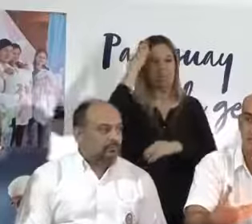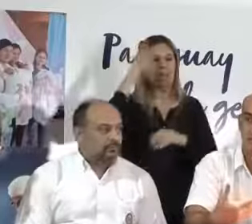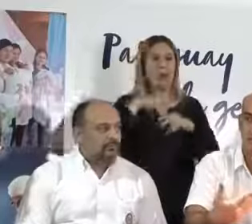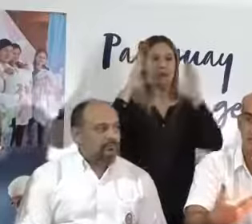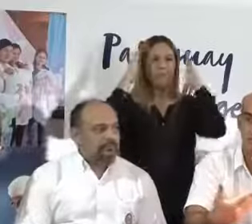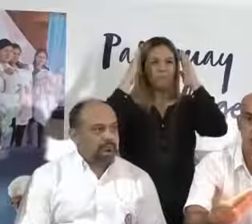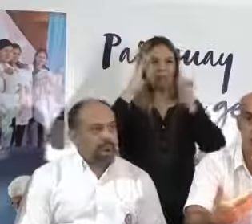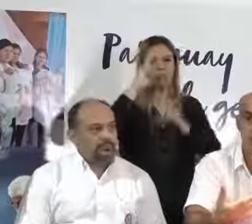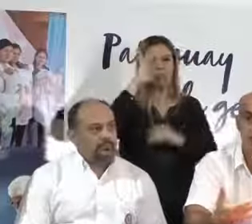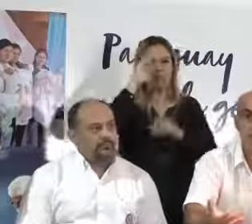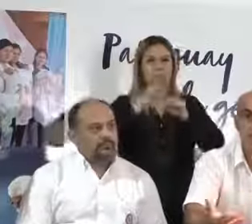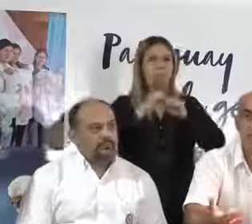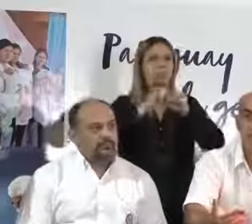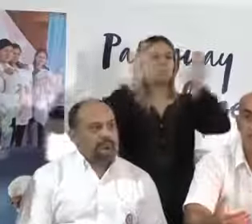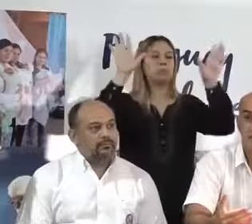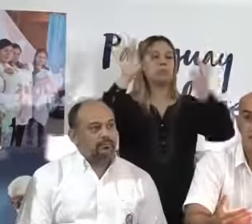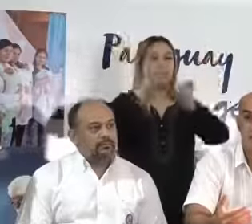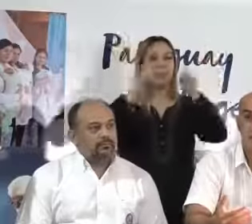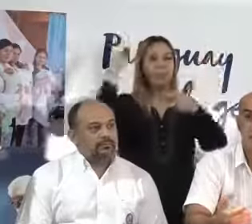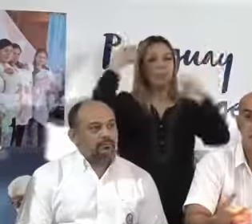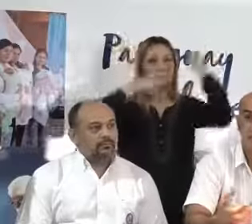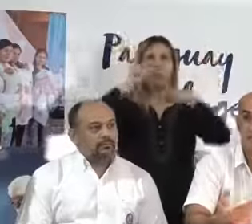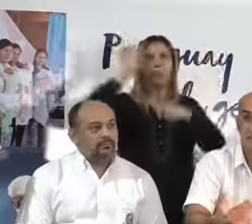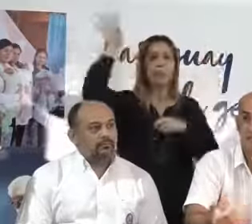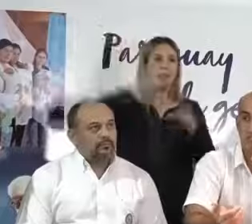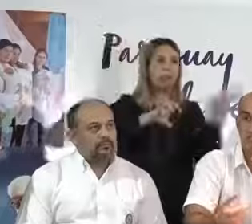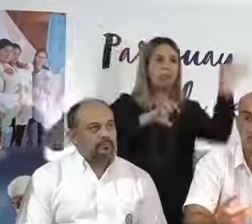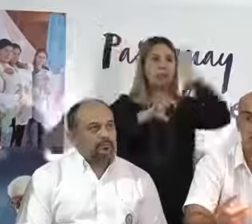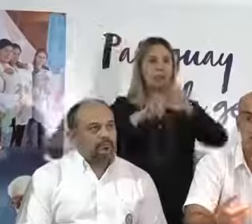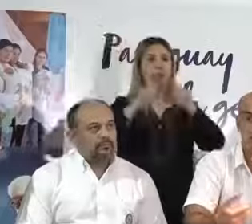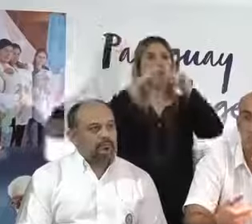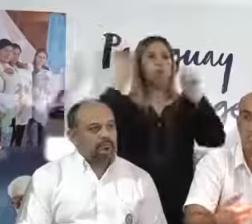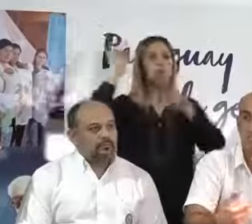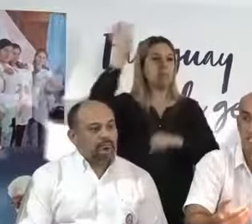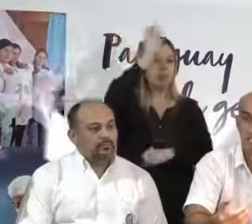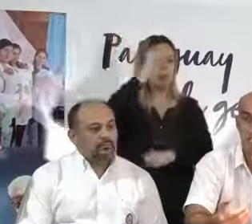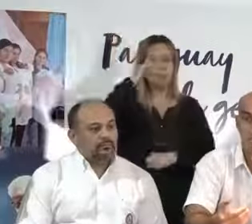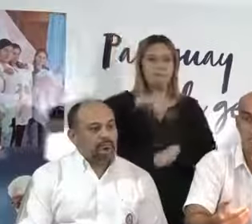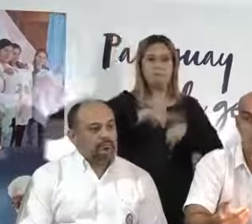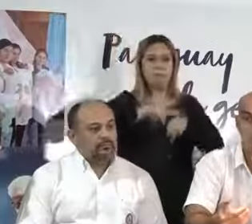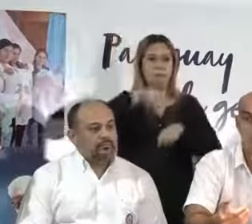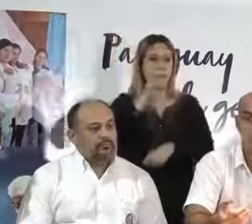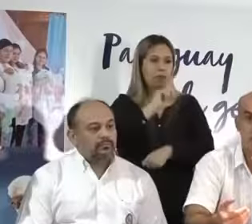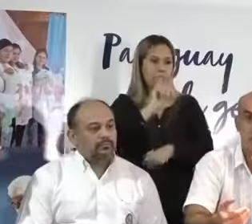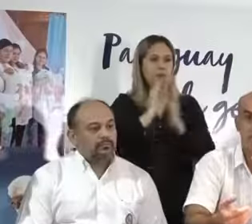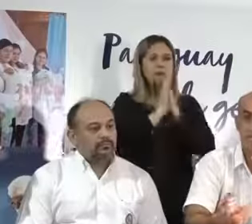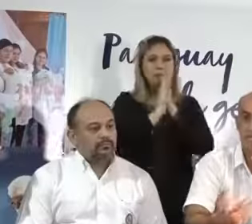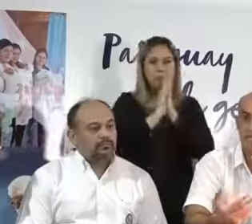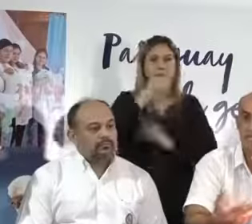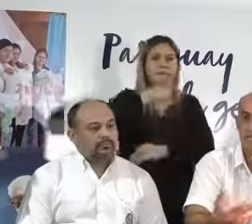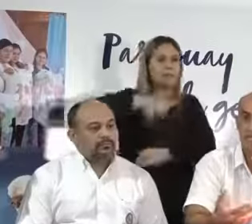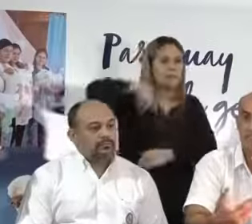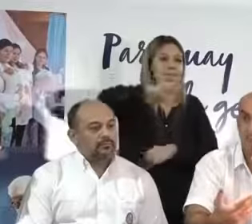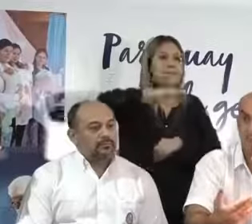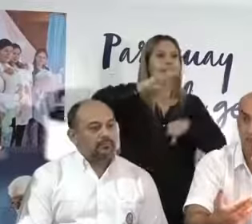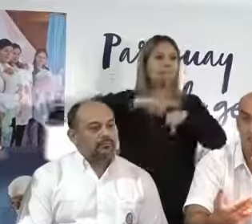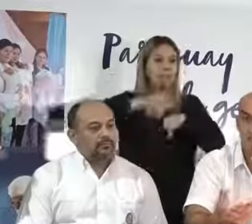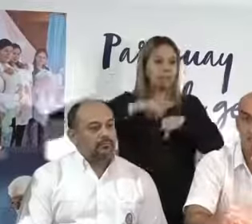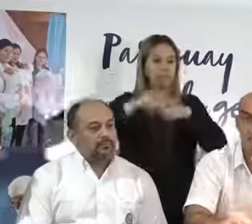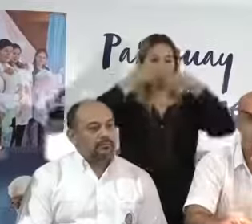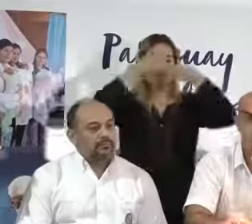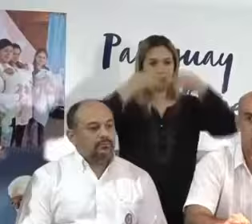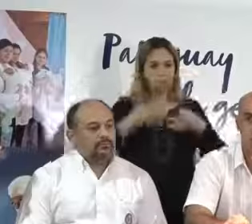estigmatizar, digamos, a personas que pueden estar bajo esa situación de vigilancia transitoria y desalentar el